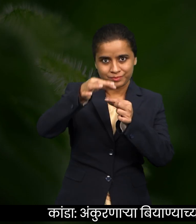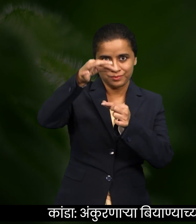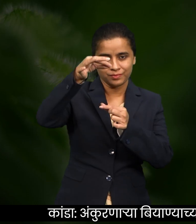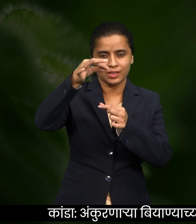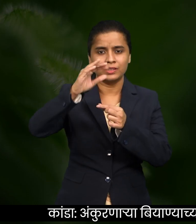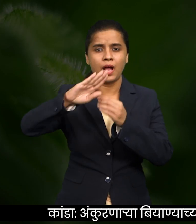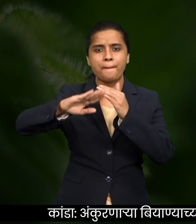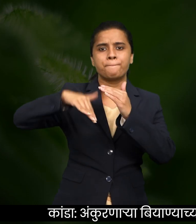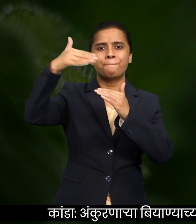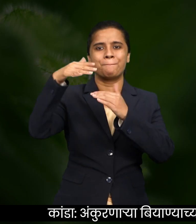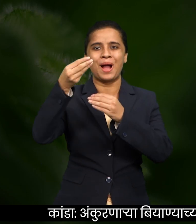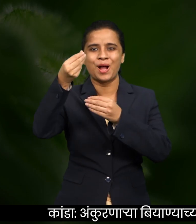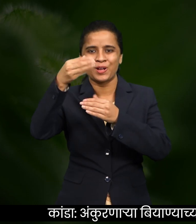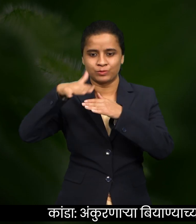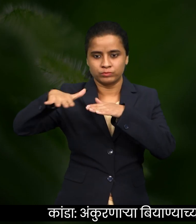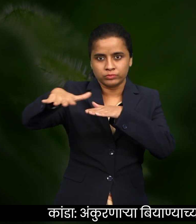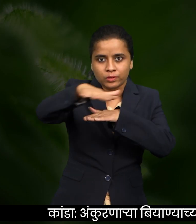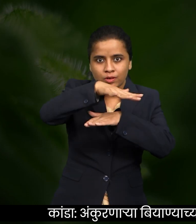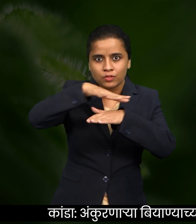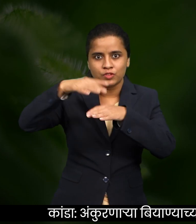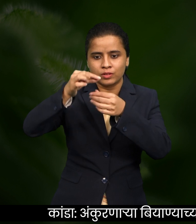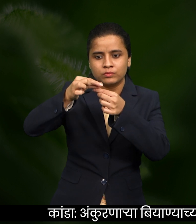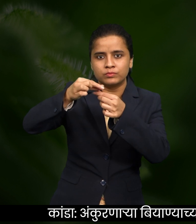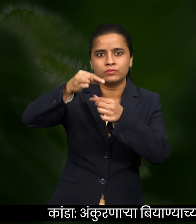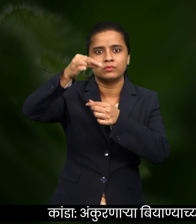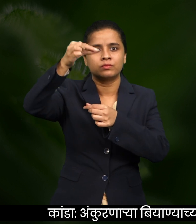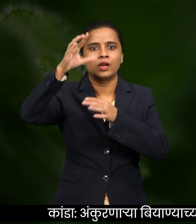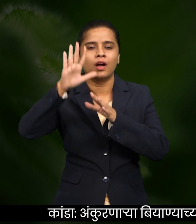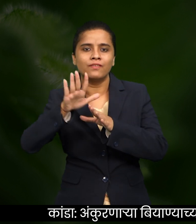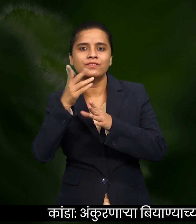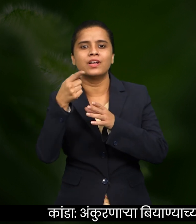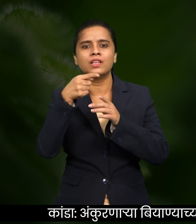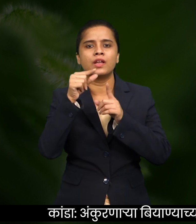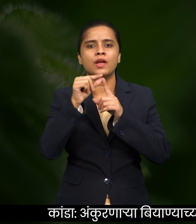अंकुरणाऱ्या बियाण्याचा कणापासून खोड मातीचा वर वाढतो.